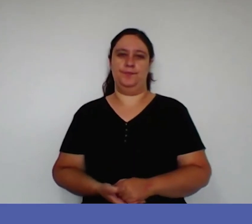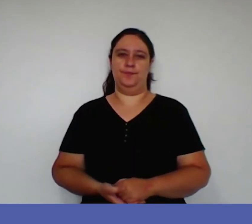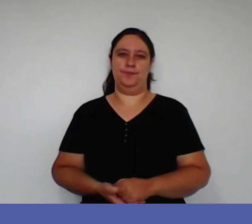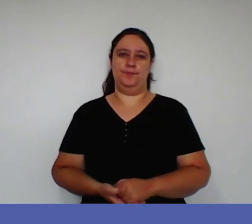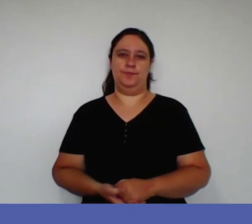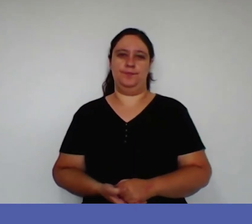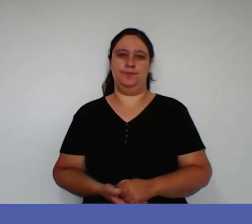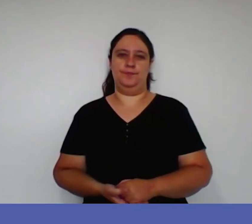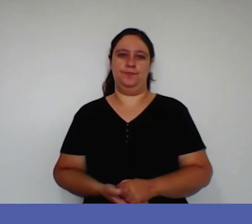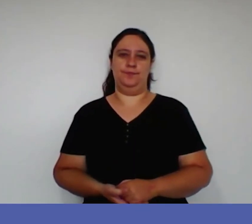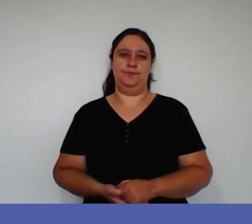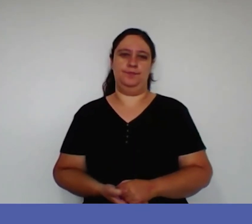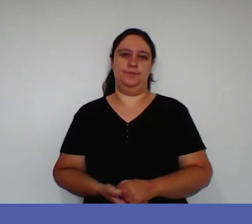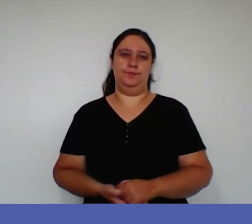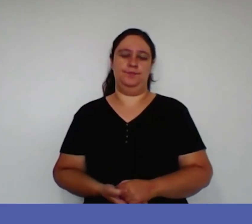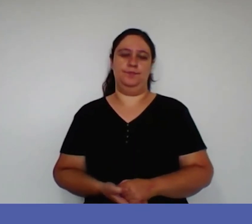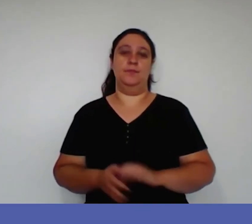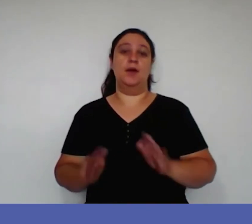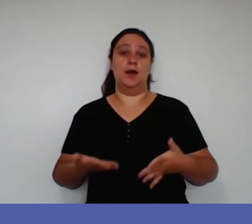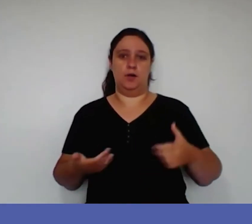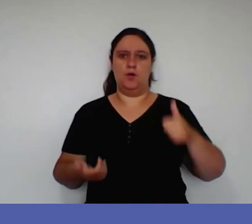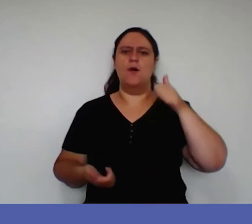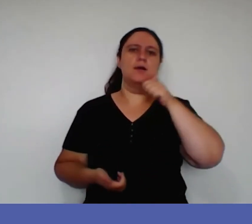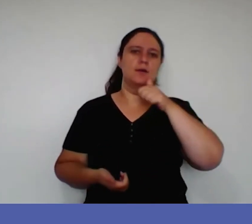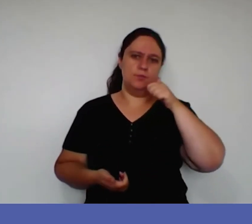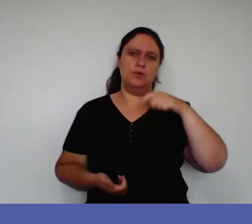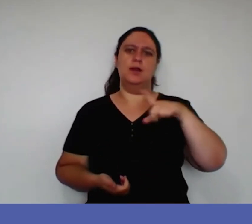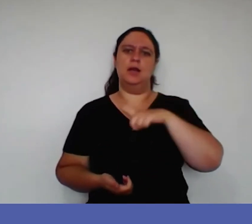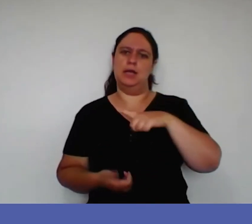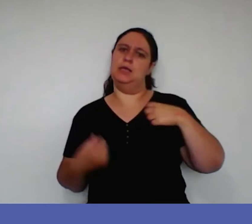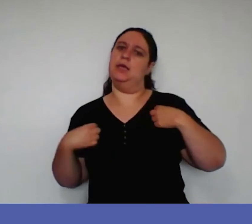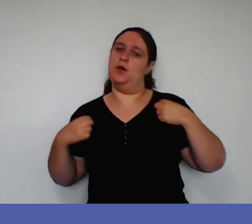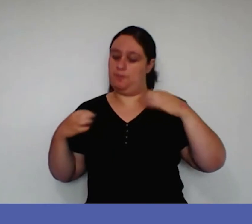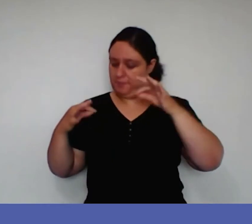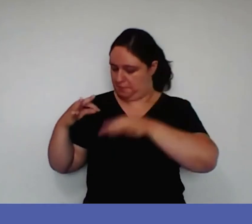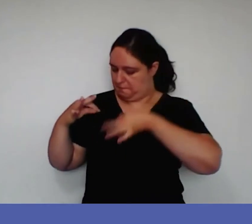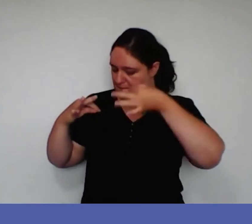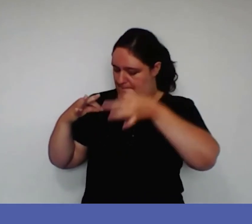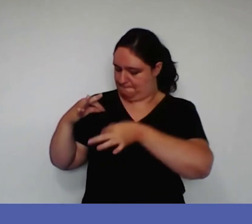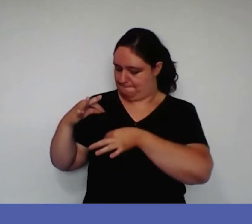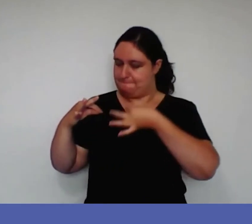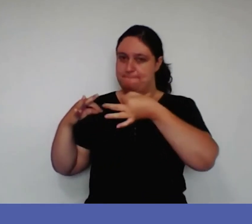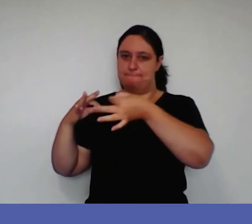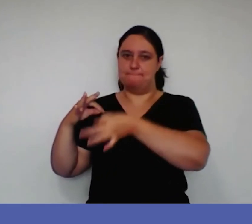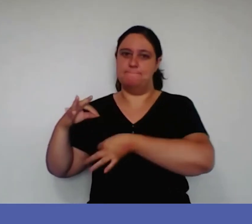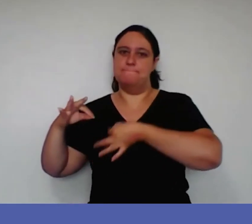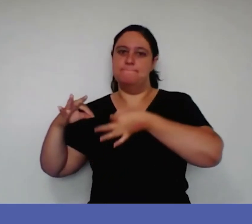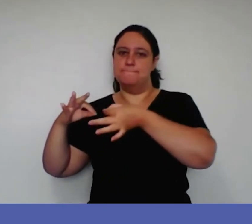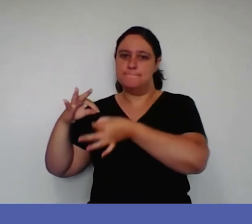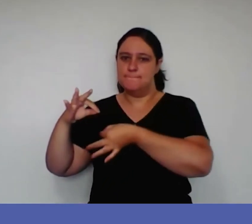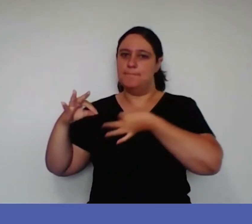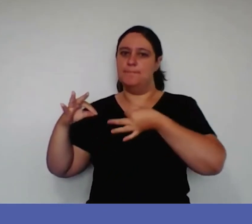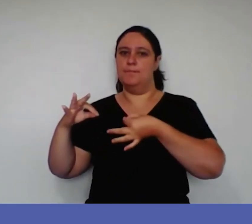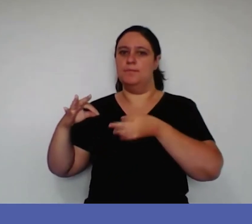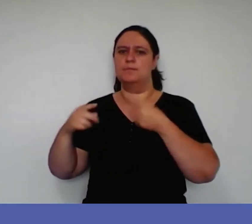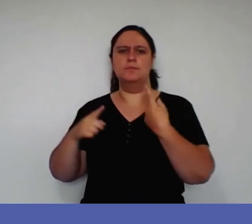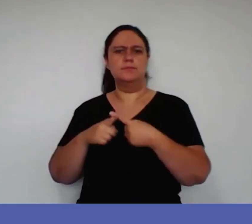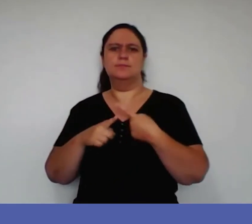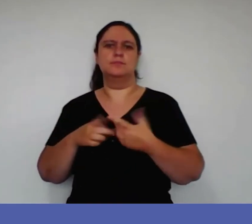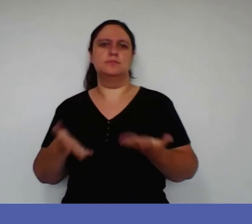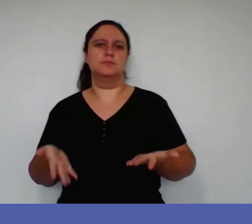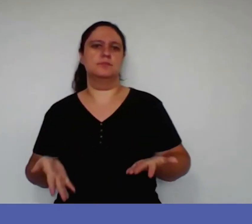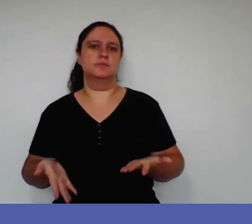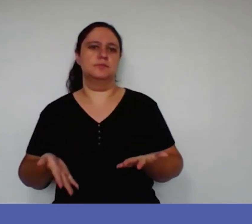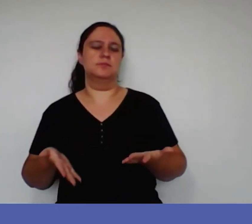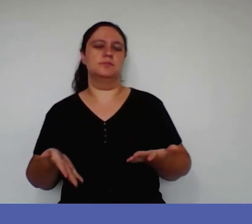agora tem uma roupagem bordada. Por que bordada agora? Porque agora,